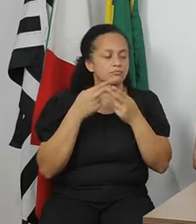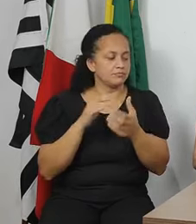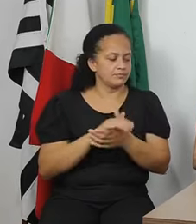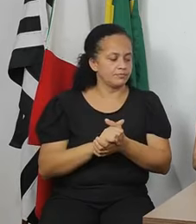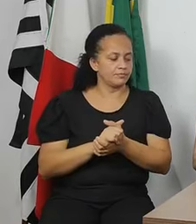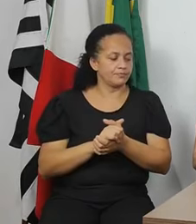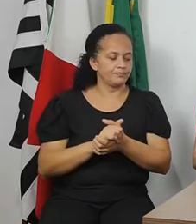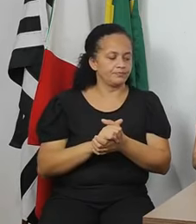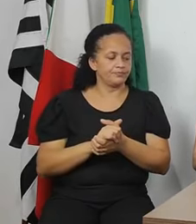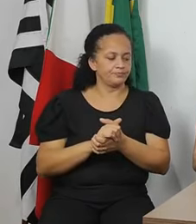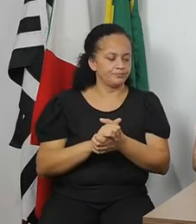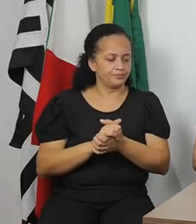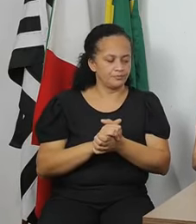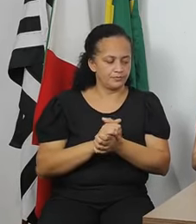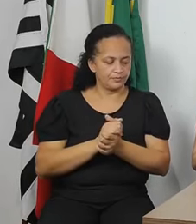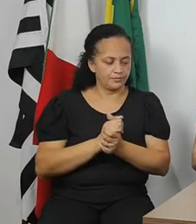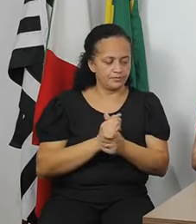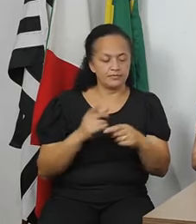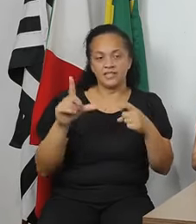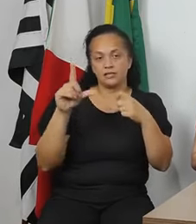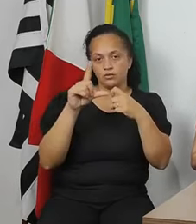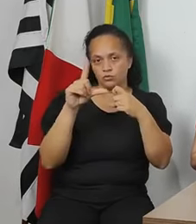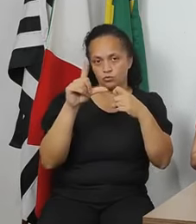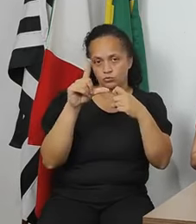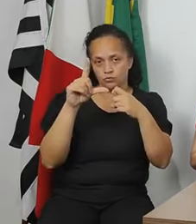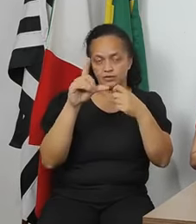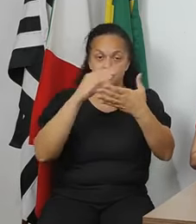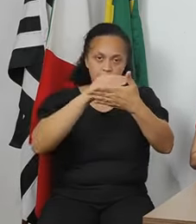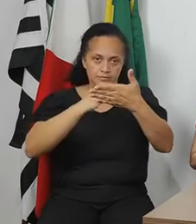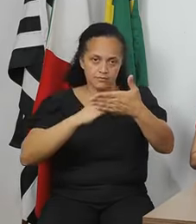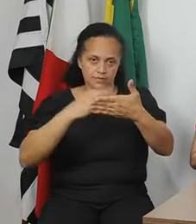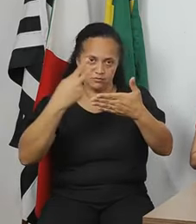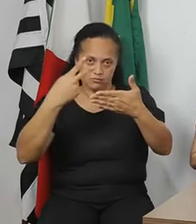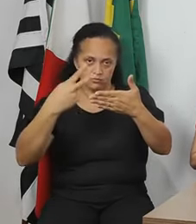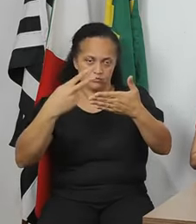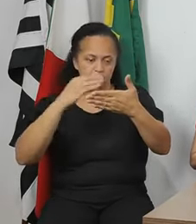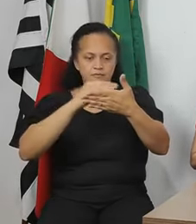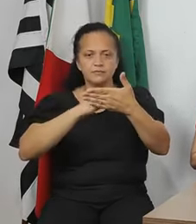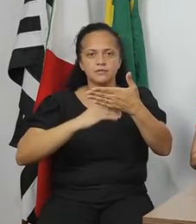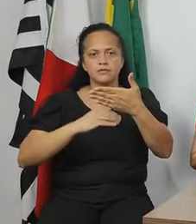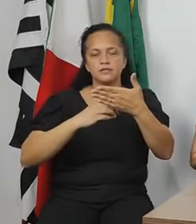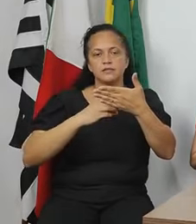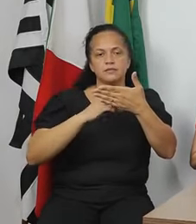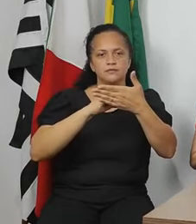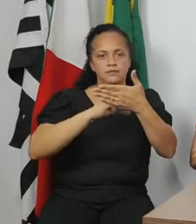de Lucas, capítulo 2, versículo 36 e 37.